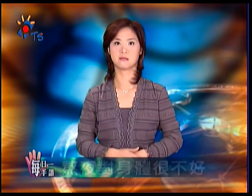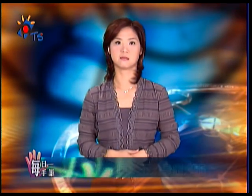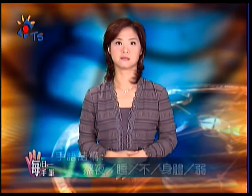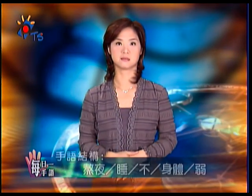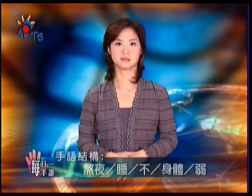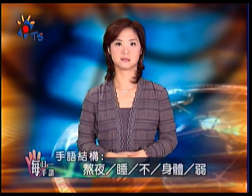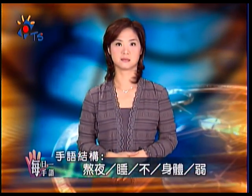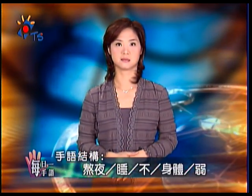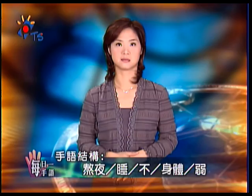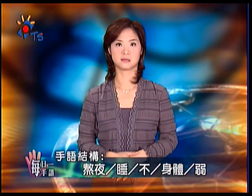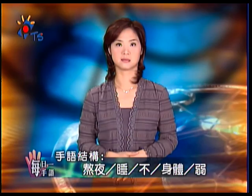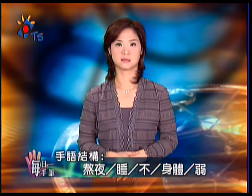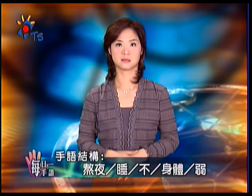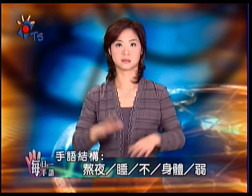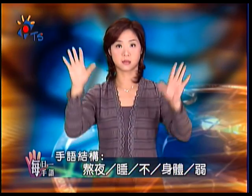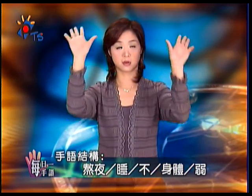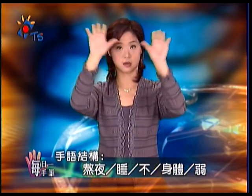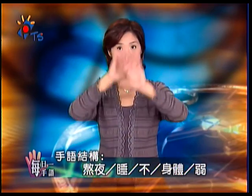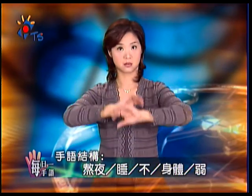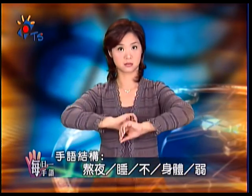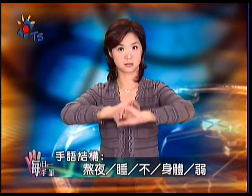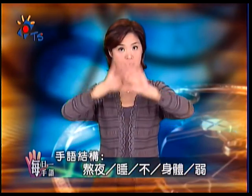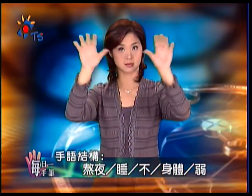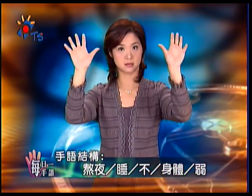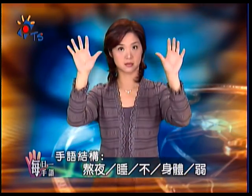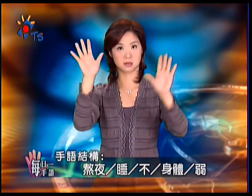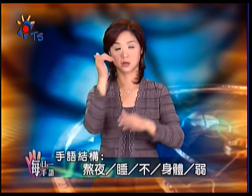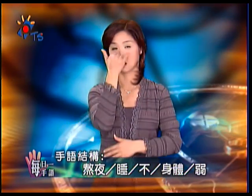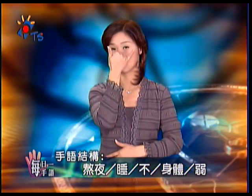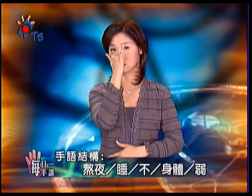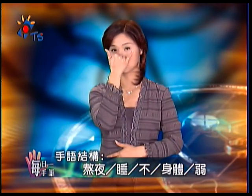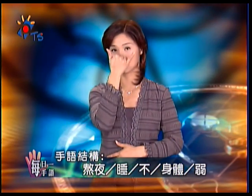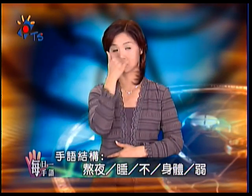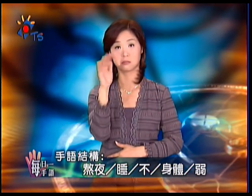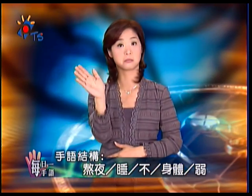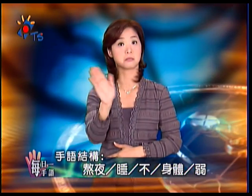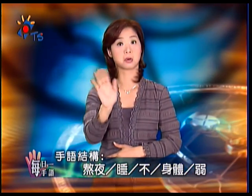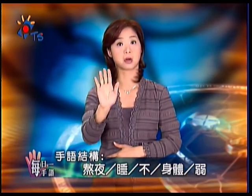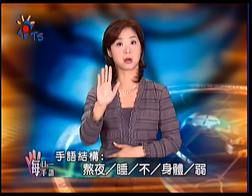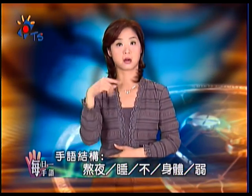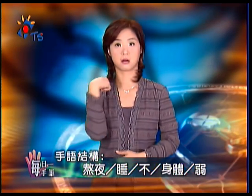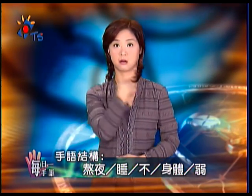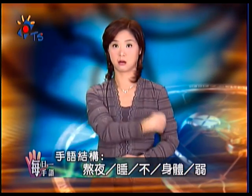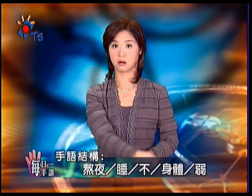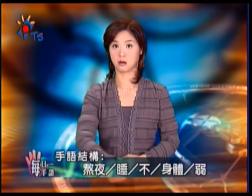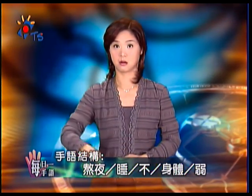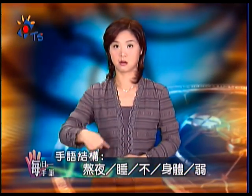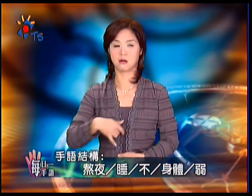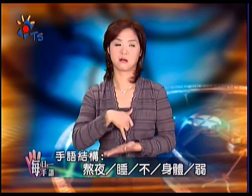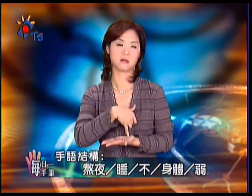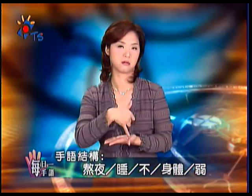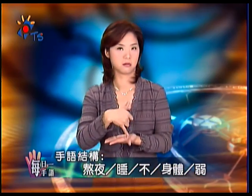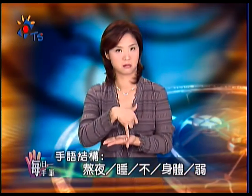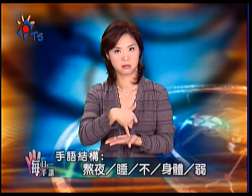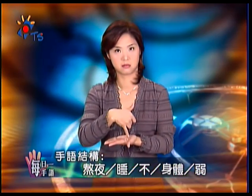结构是：熬夜、睡、不、身体、弱。